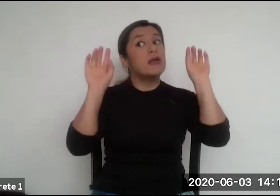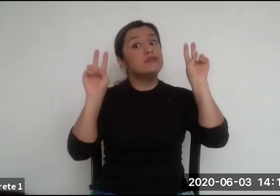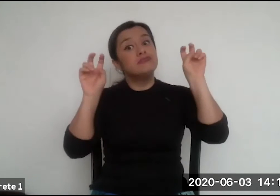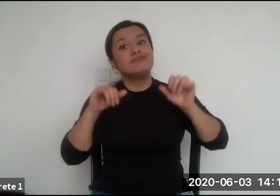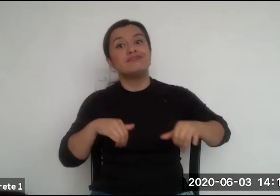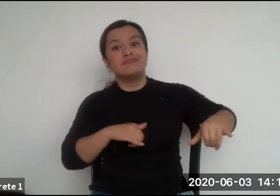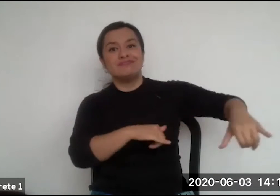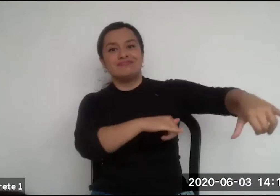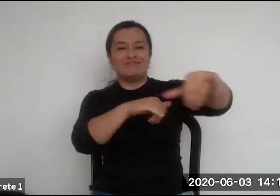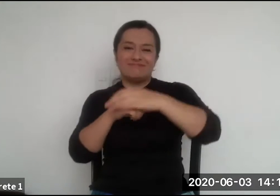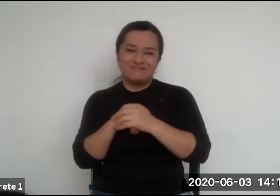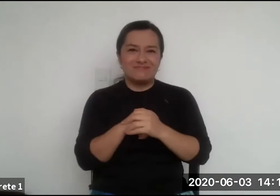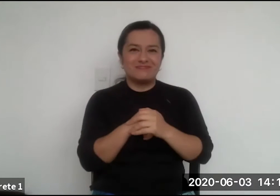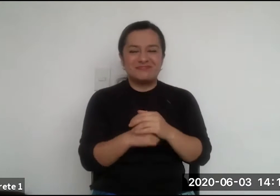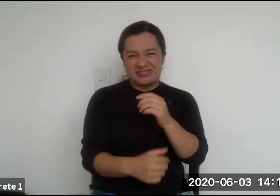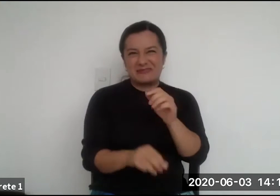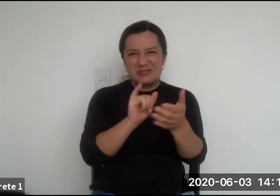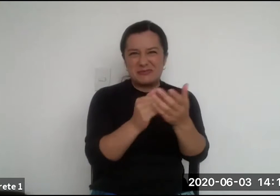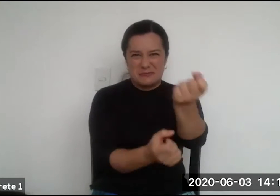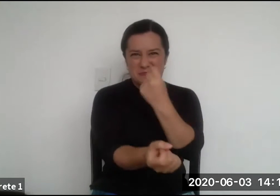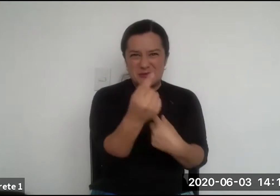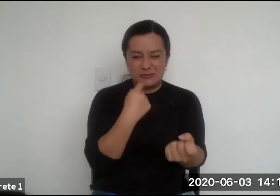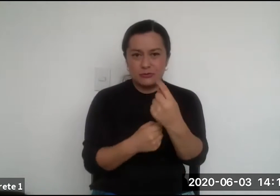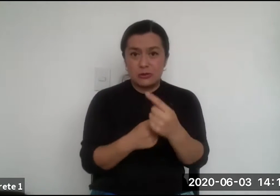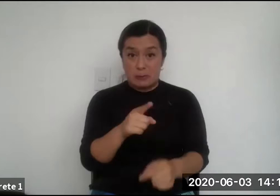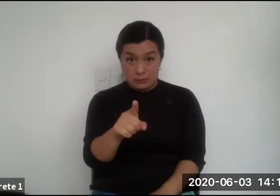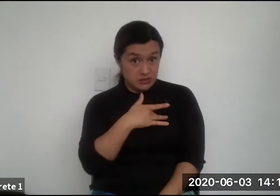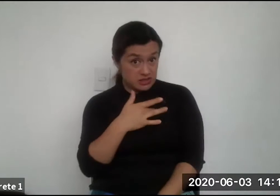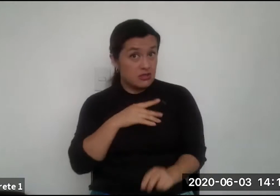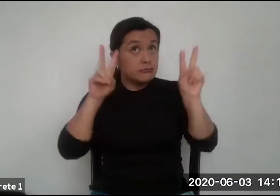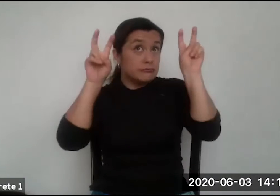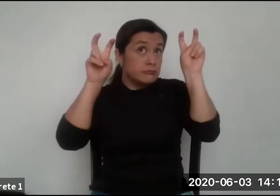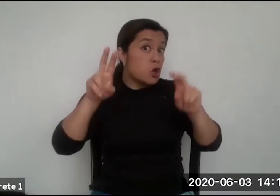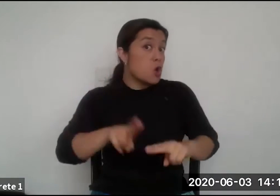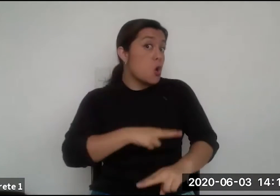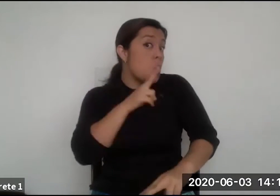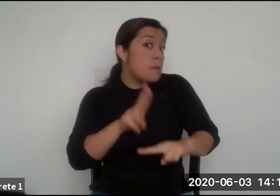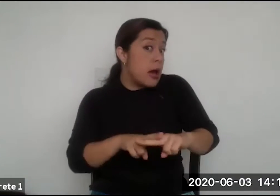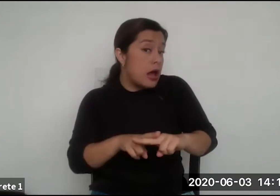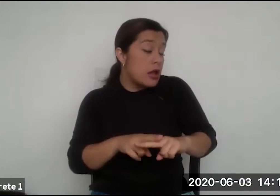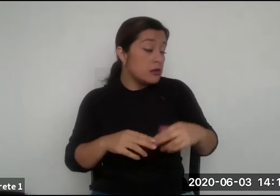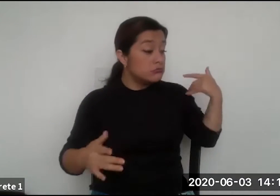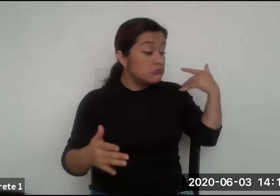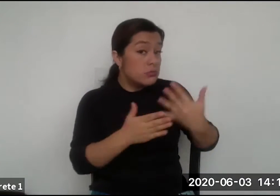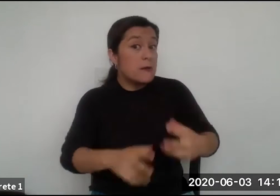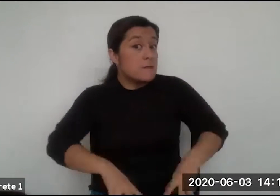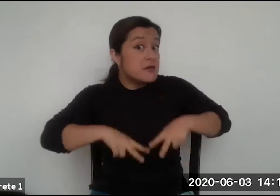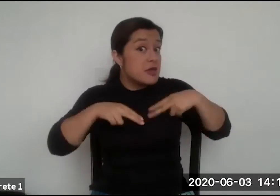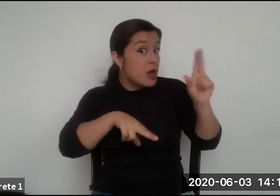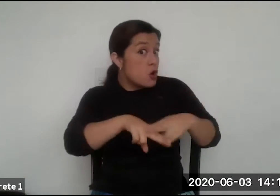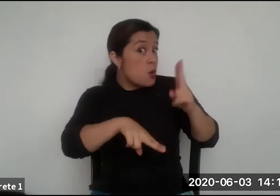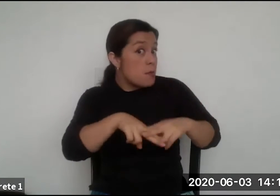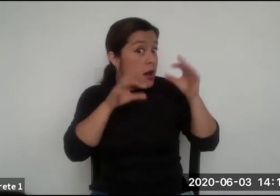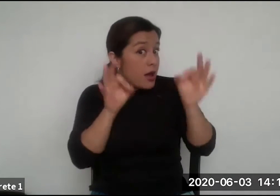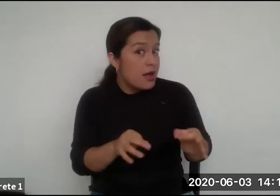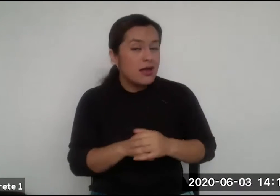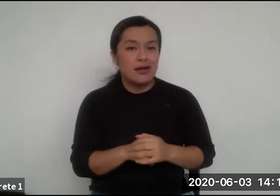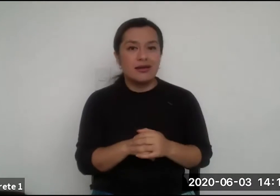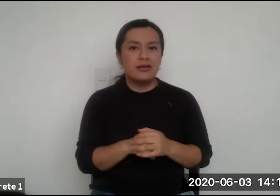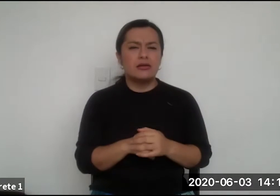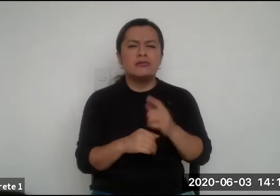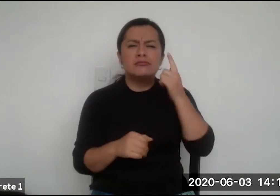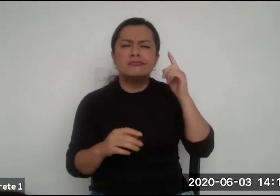algunas preguntas como estas, ¿se ha sentido normal? ¿Ha tenido una vida normal? ¿Cómo problematizar o discutir